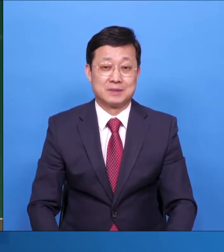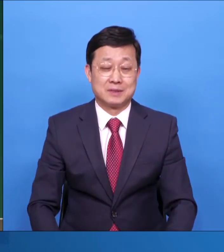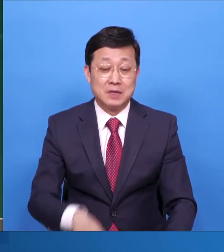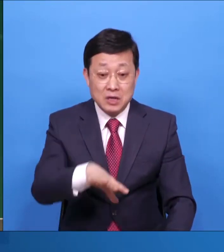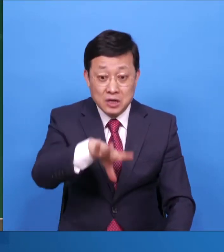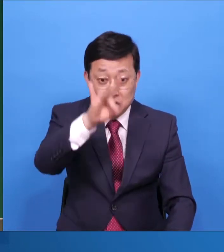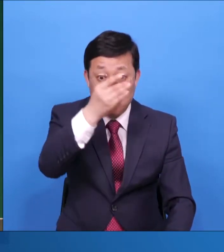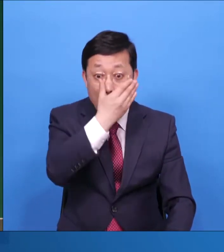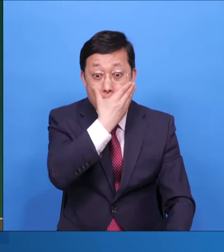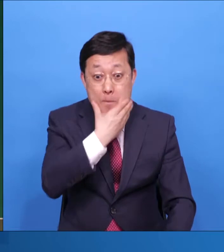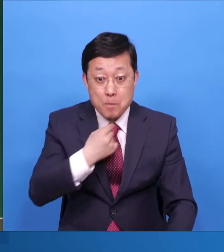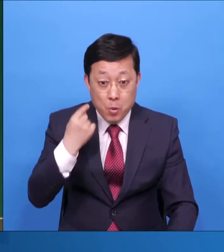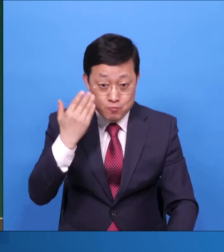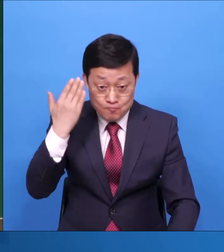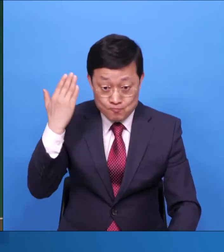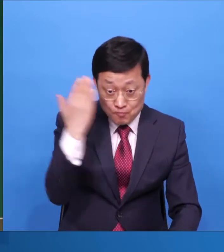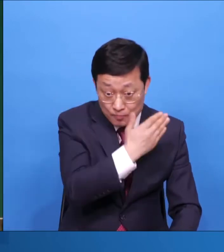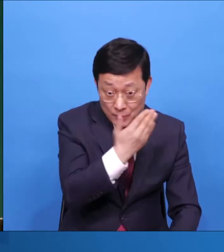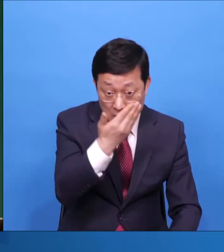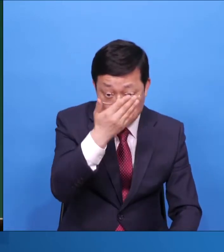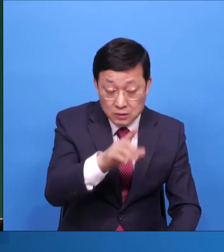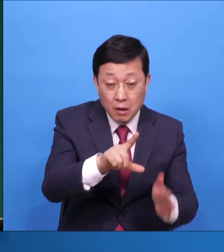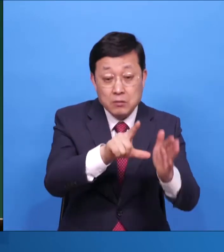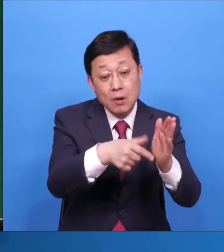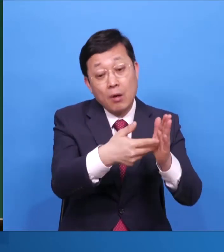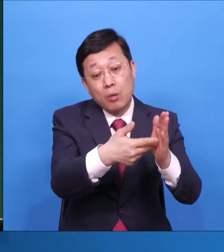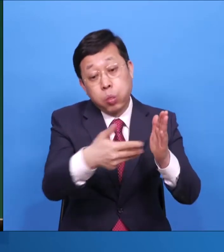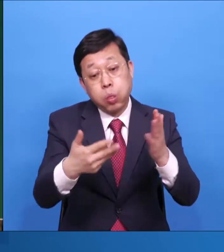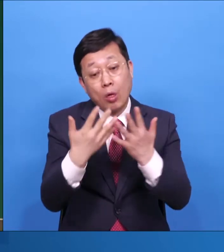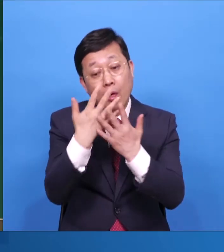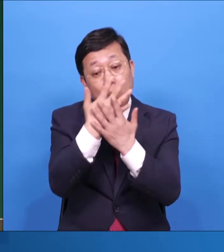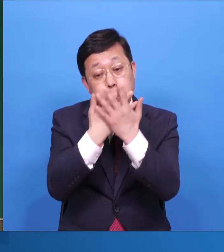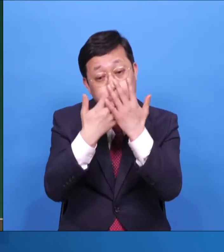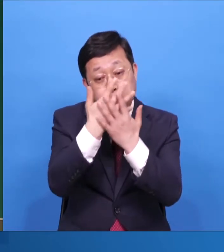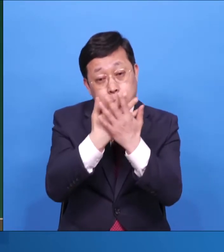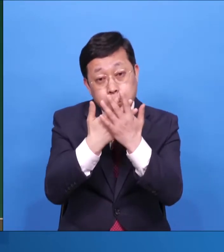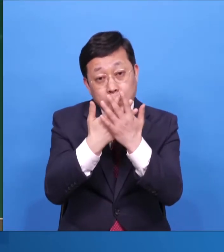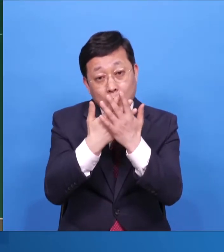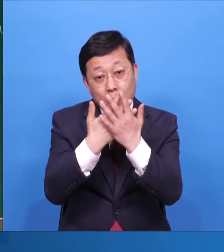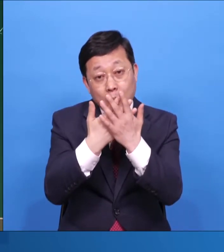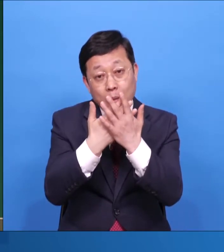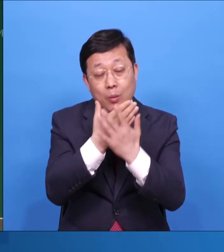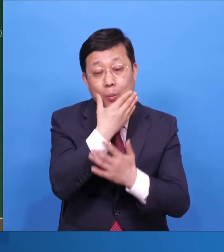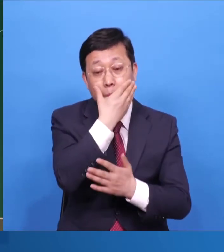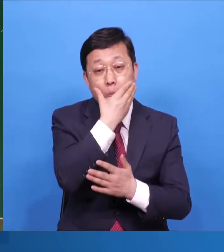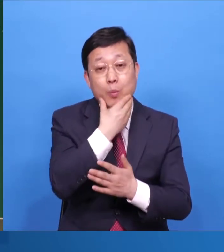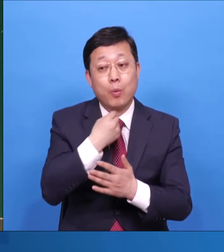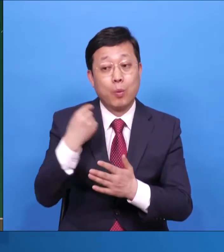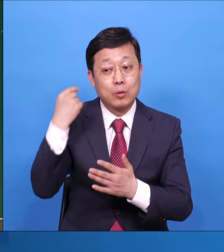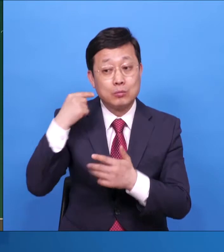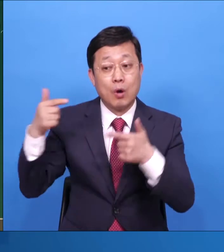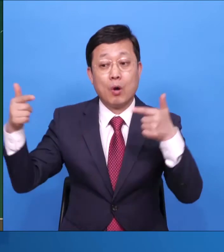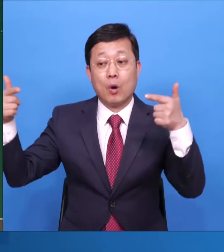겁니다. Aparecen las cosas en las cuales no son el evangelio. 주로 이제 뭐가 많이 나왔나 하면은